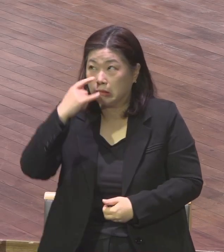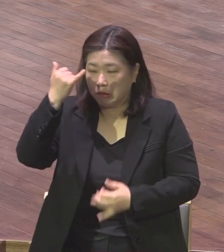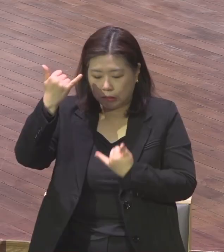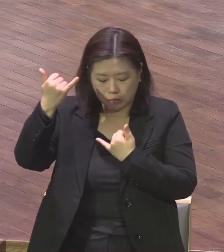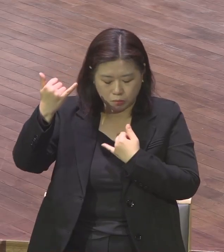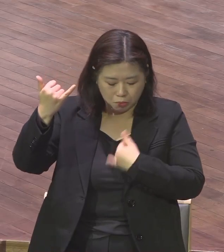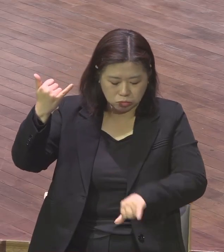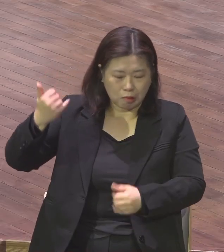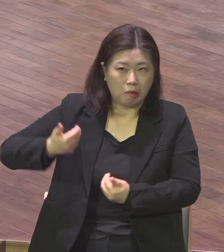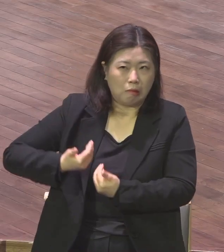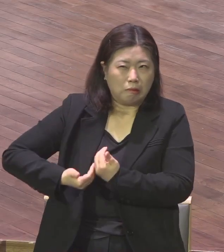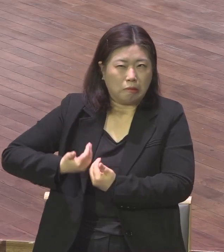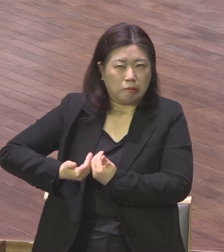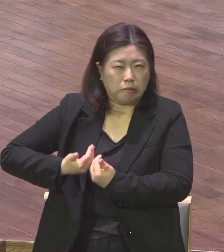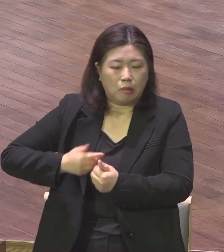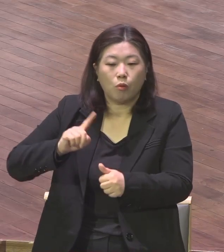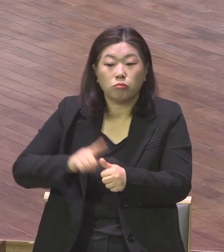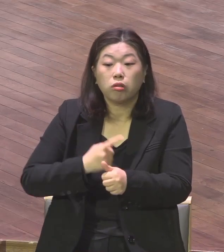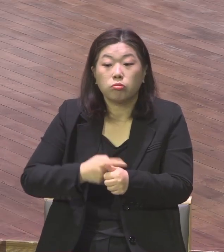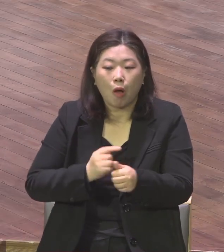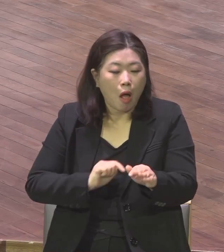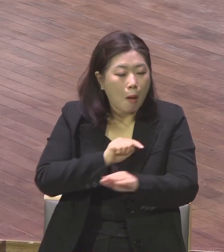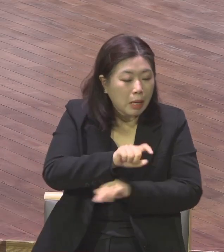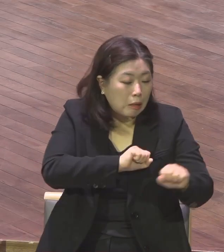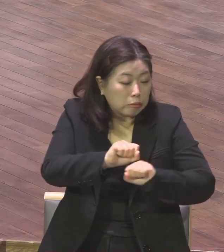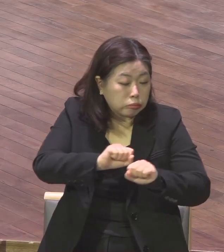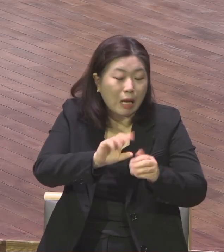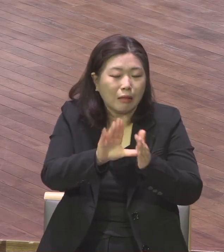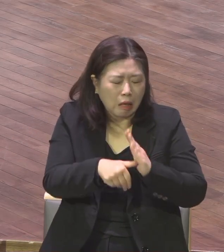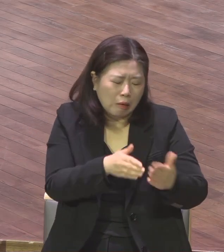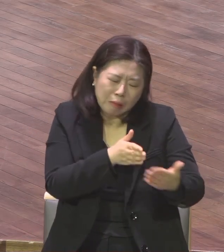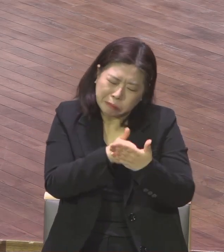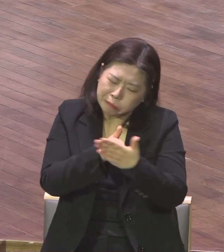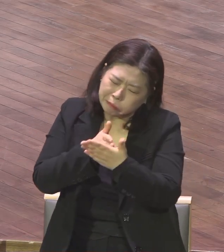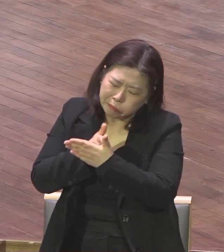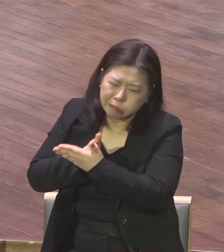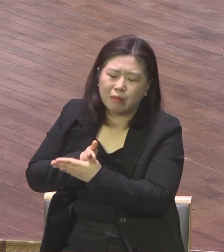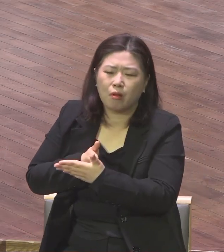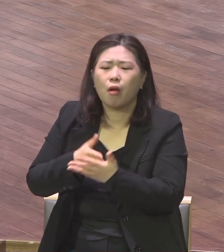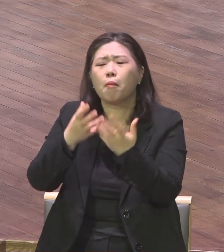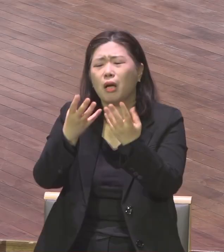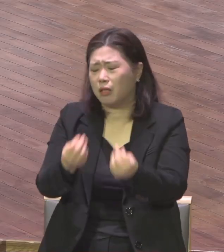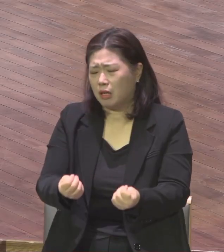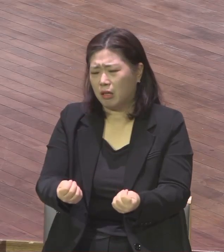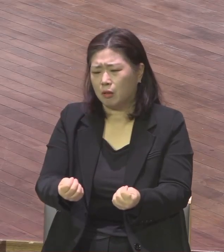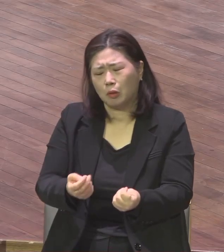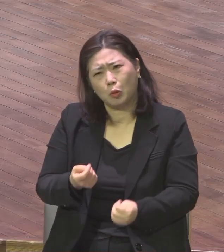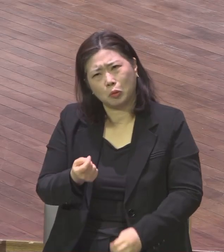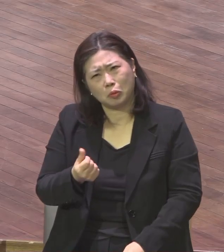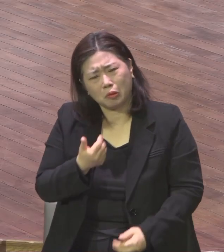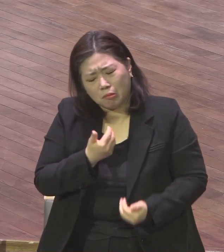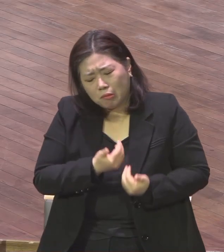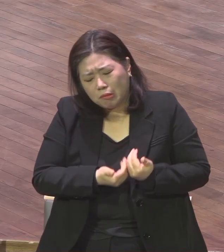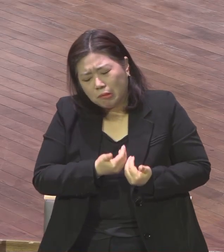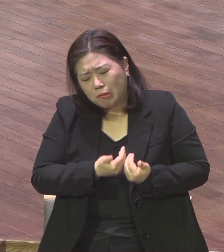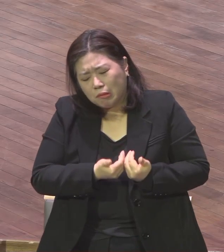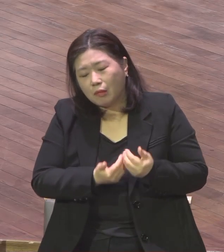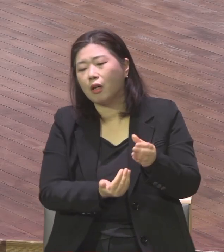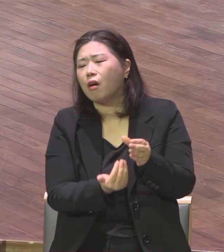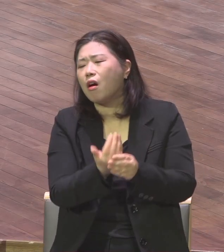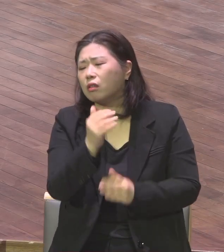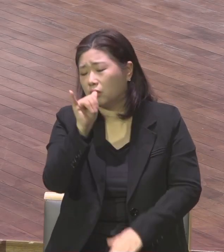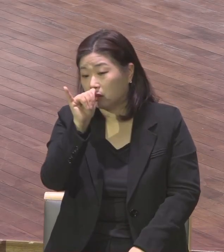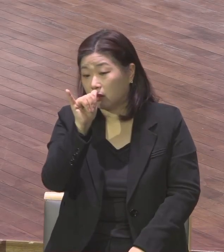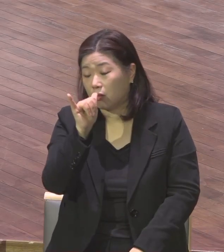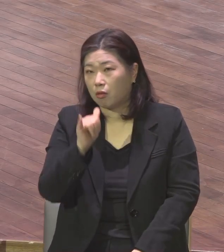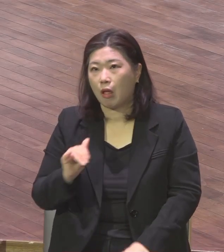하는 일들이 좀 능률이 안 오르지요. 뭔가가 막혀 있지요. 뭔가가 이렇게